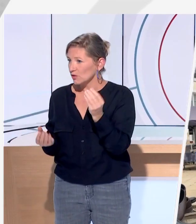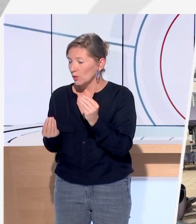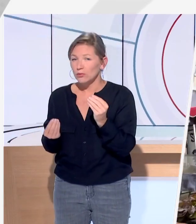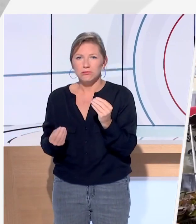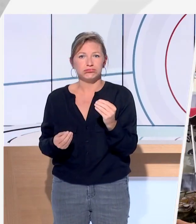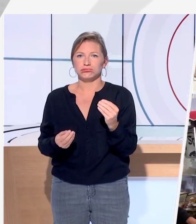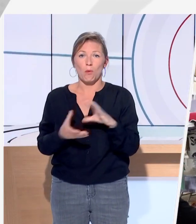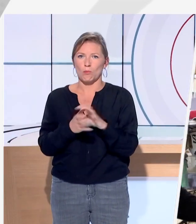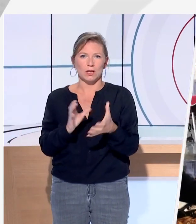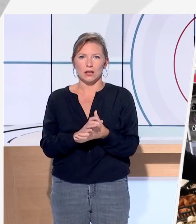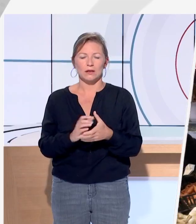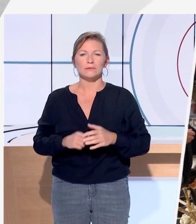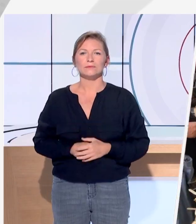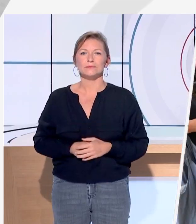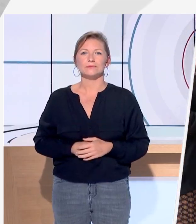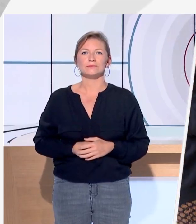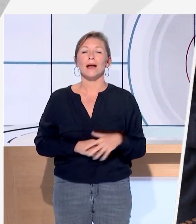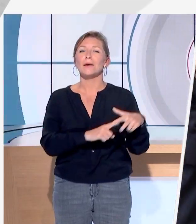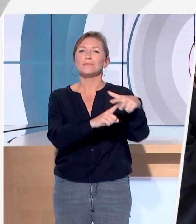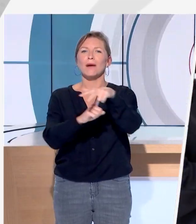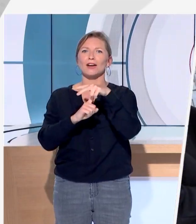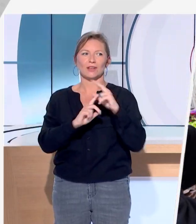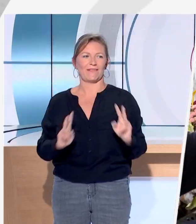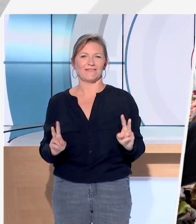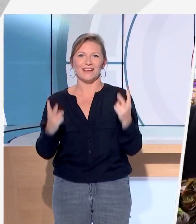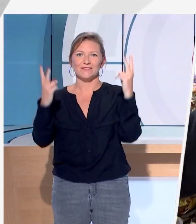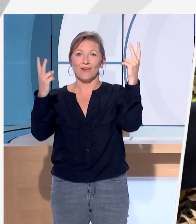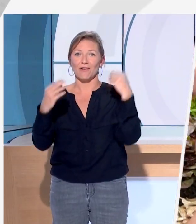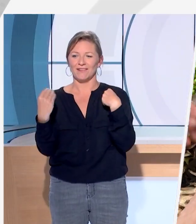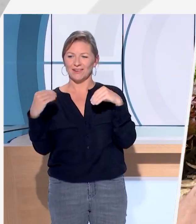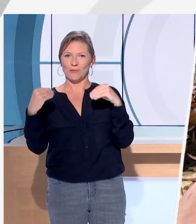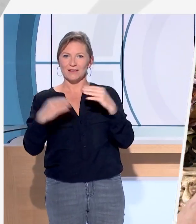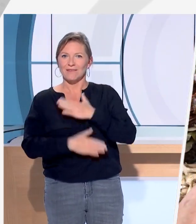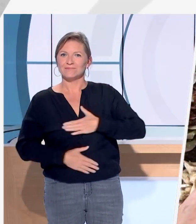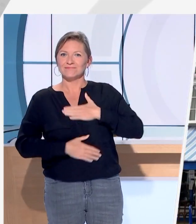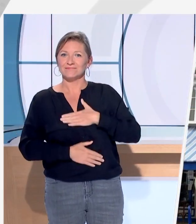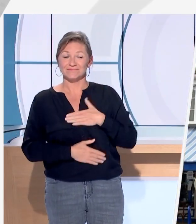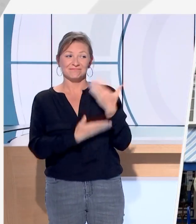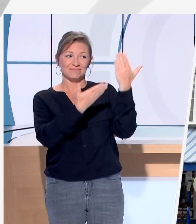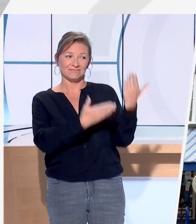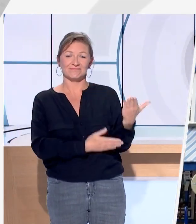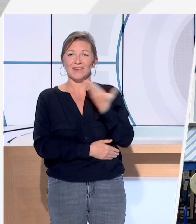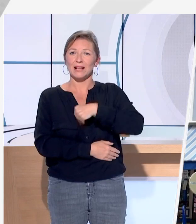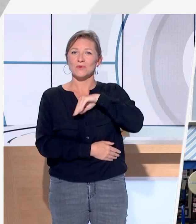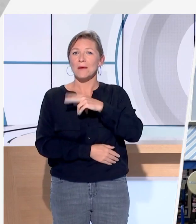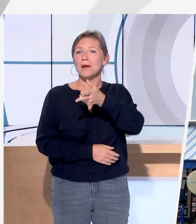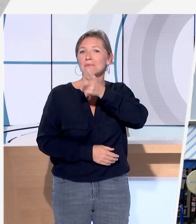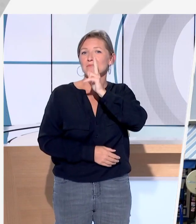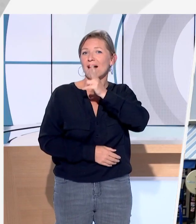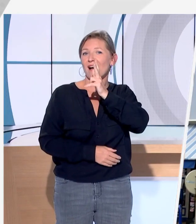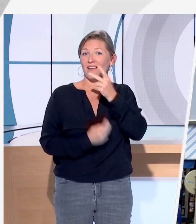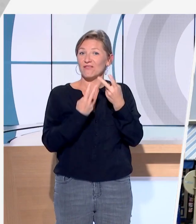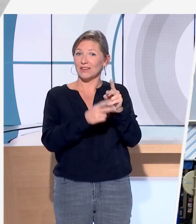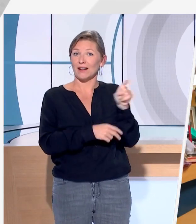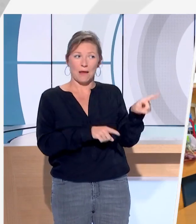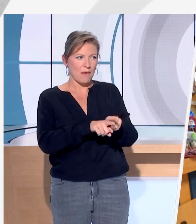galère. Ouais. Un marché ravivé et des commerçants heureux. Laurent Vallot tient le café et bar-tabac de la commune. Comme